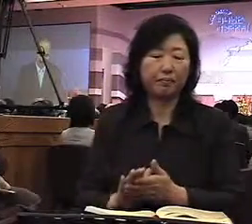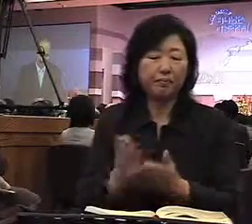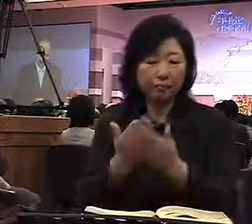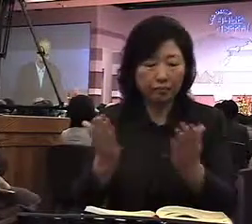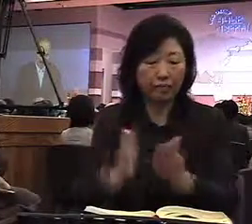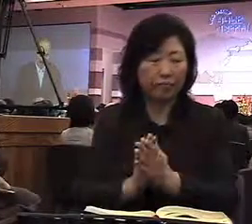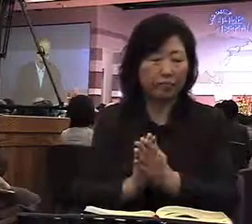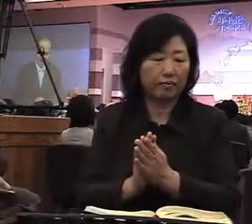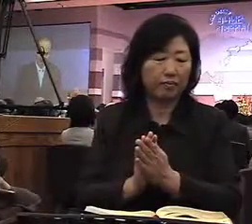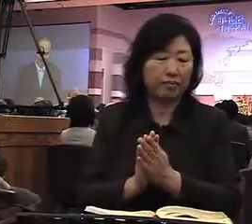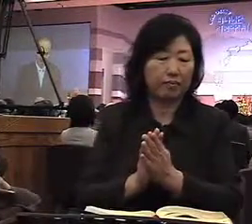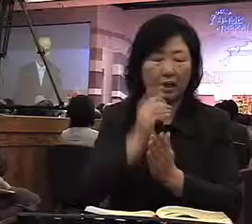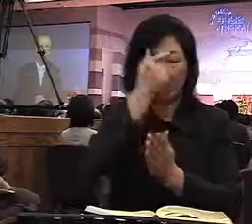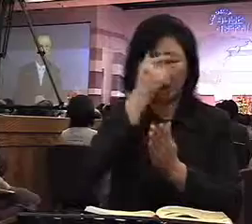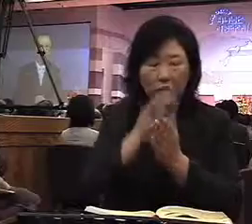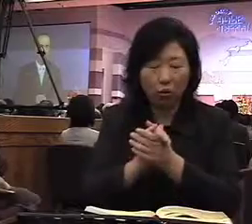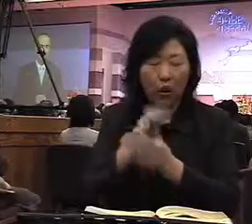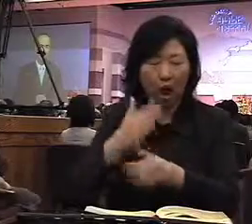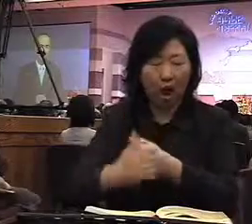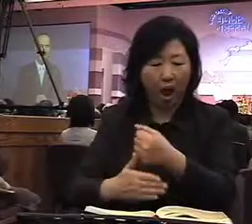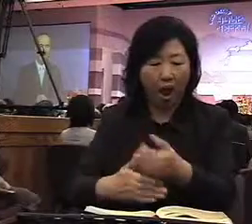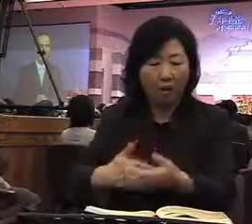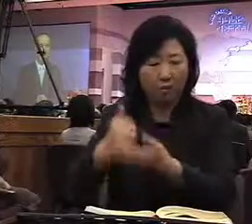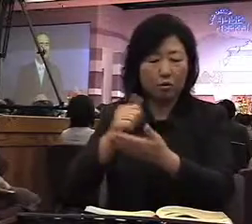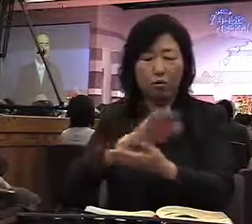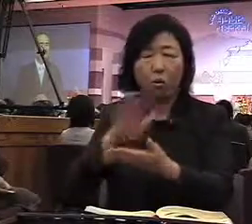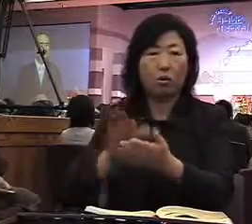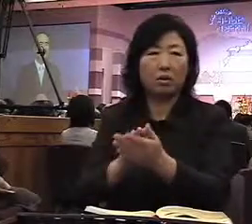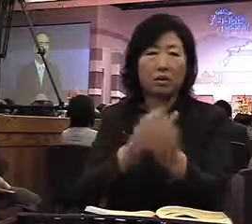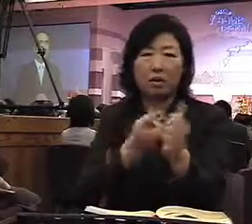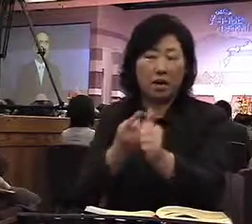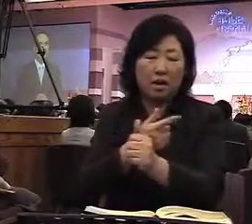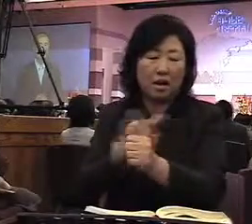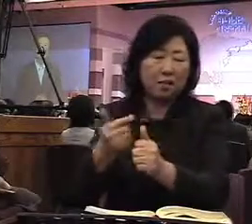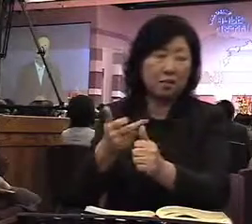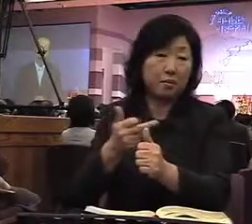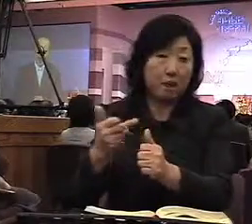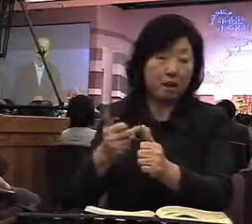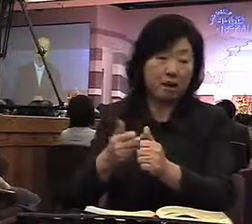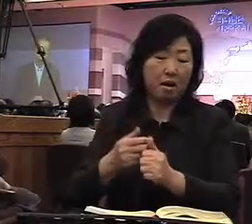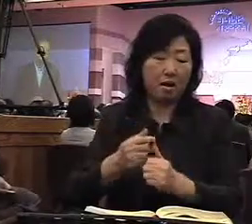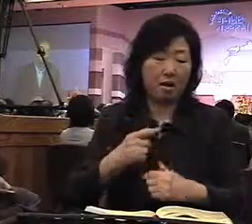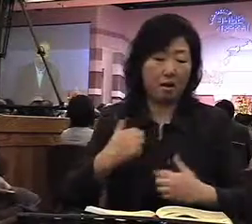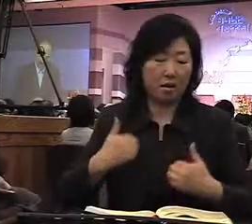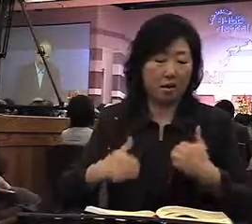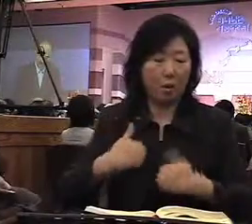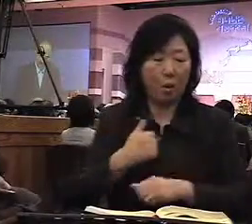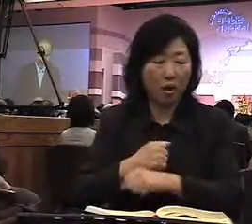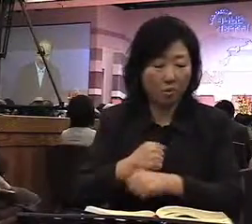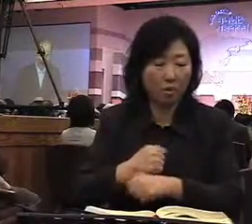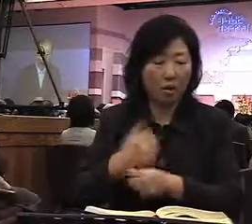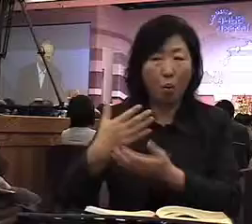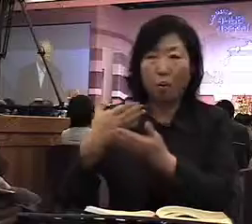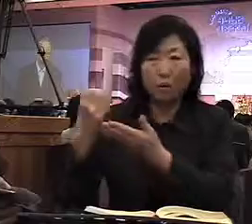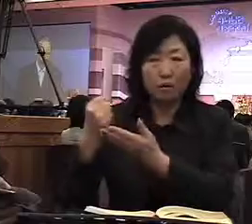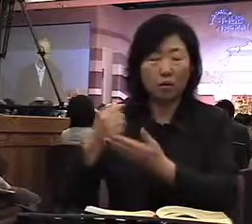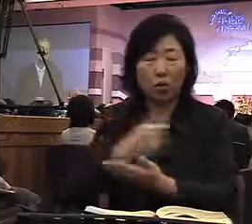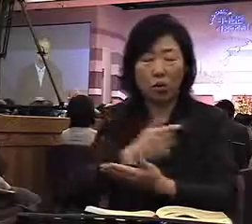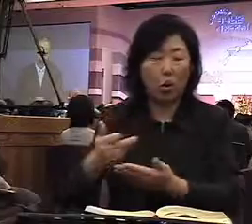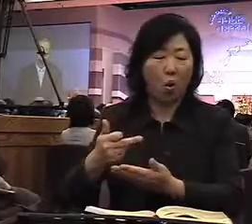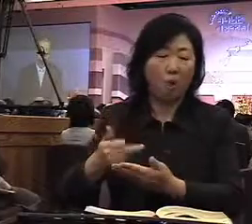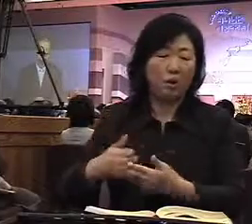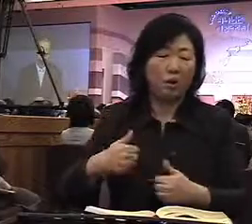여러분, 기도는 하나님께서 우리들에게 엄청나게 기뻐하는 것입니다. 받으십니다. 너무